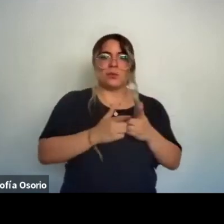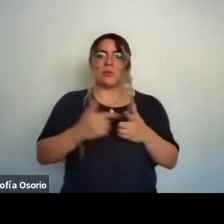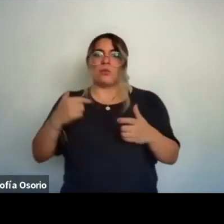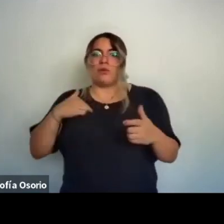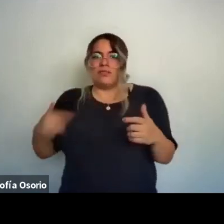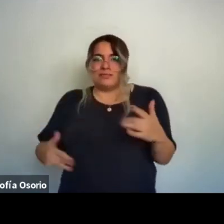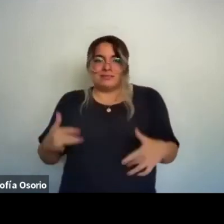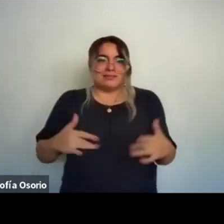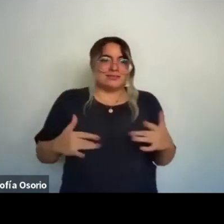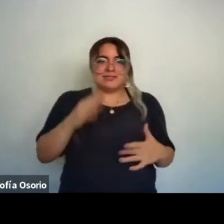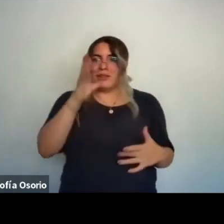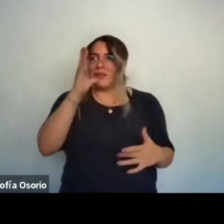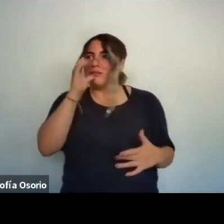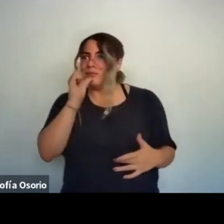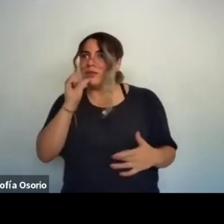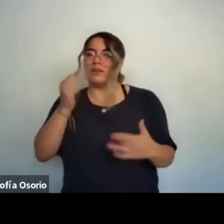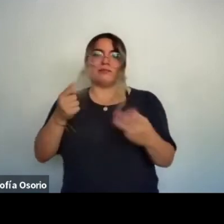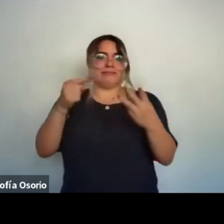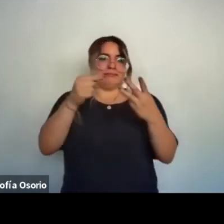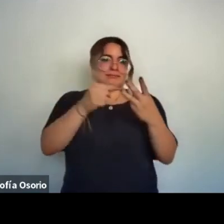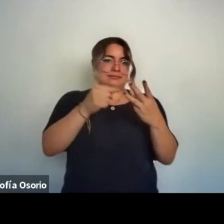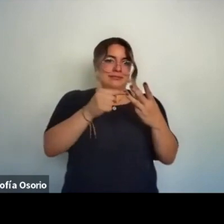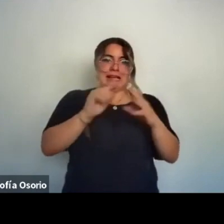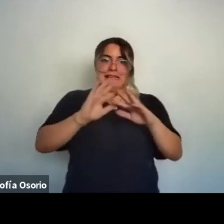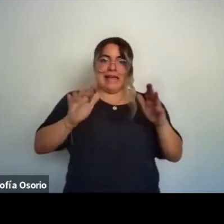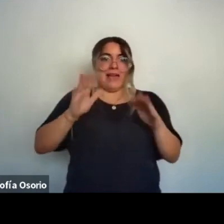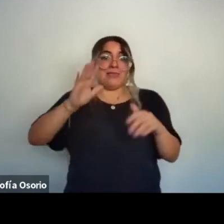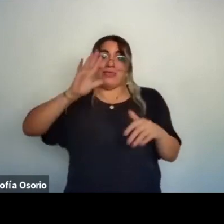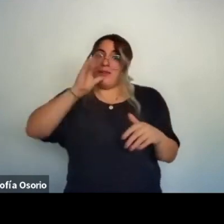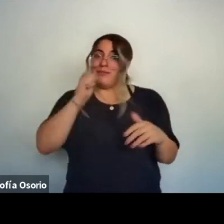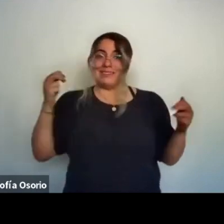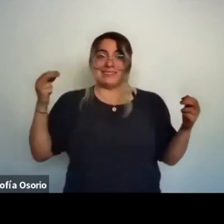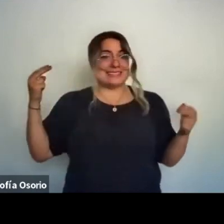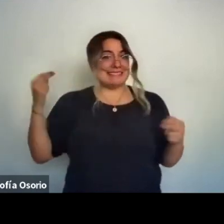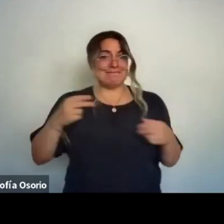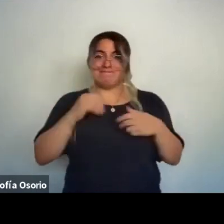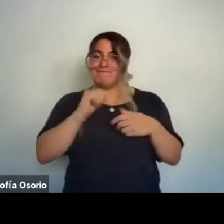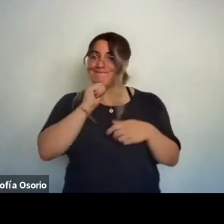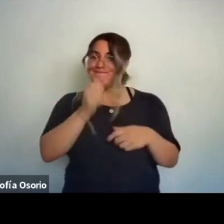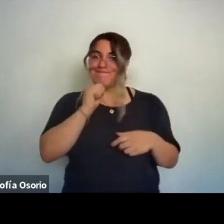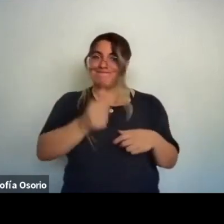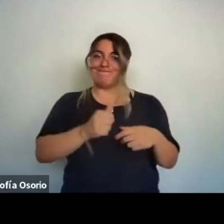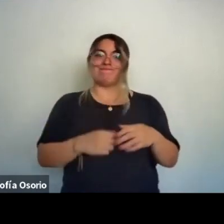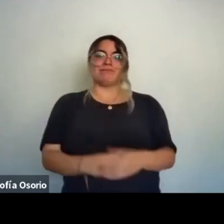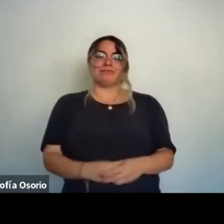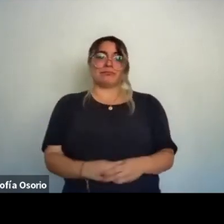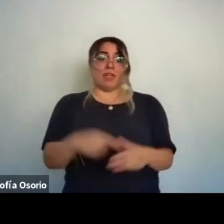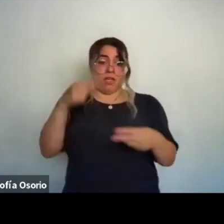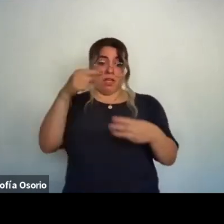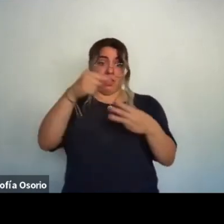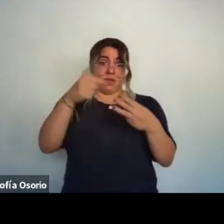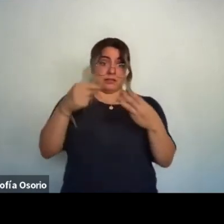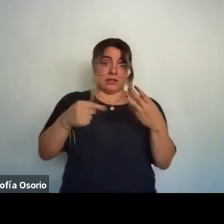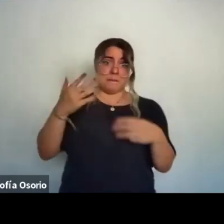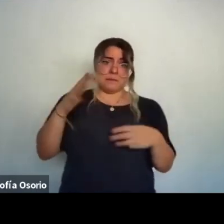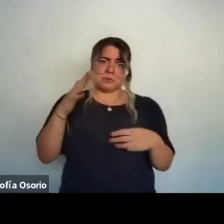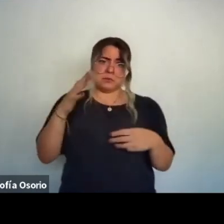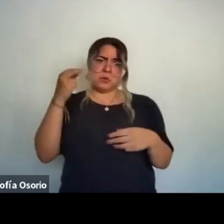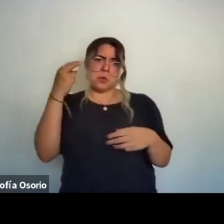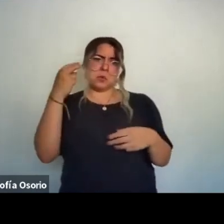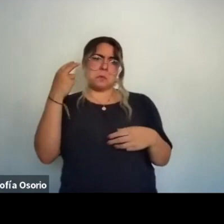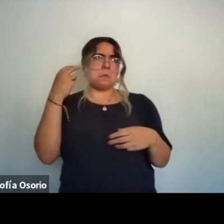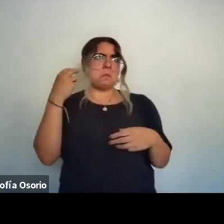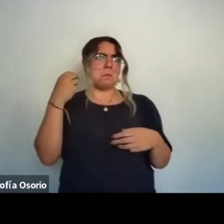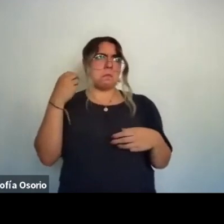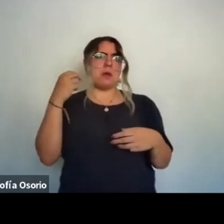Esta clasificación, digamos, a lo largo de casi de 2 décadas, pues recibió críticas y fue así